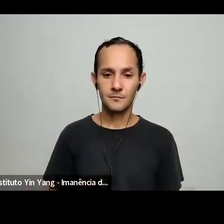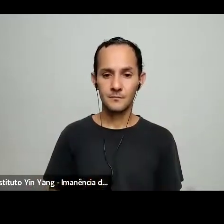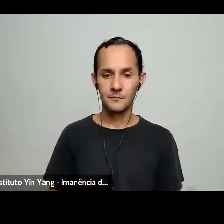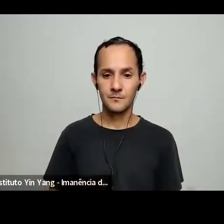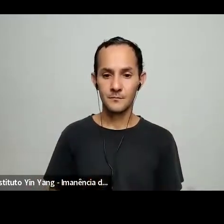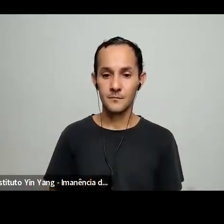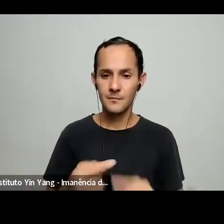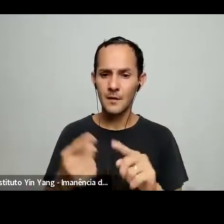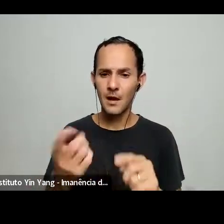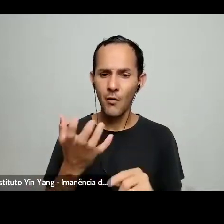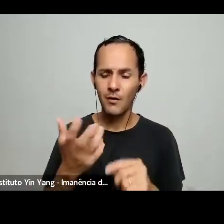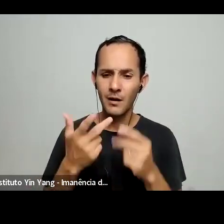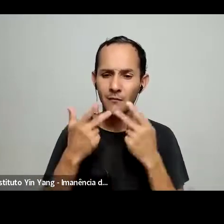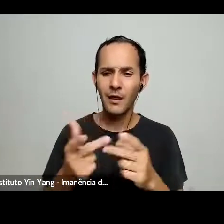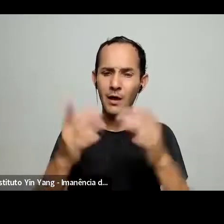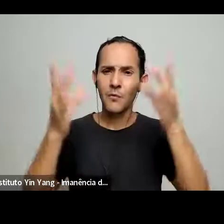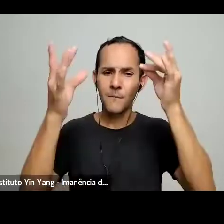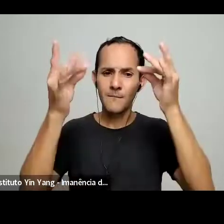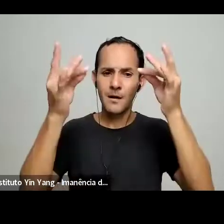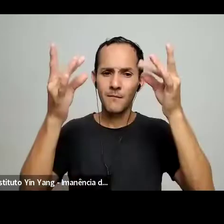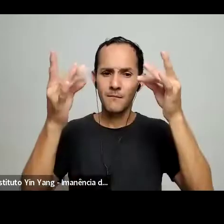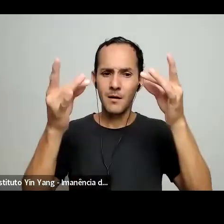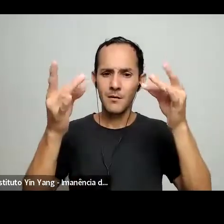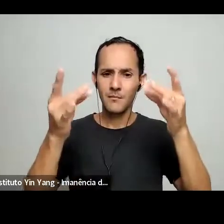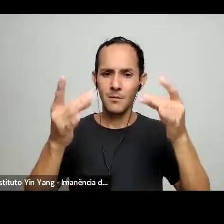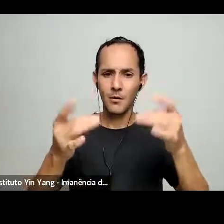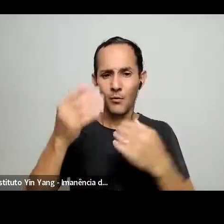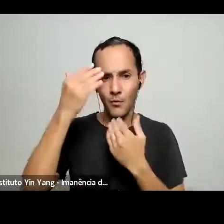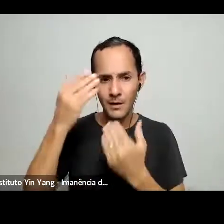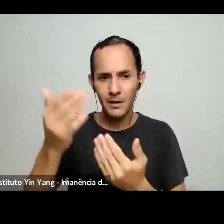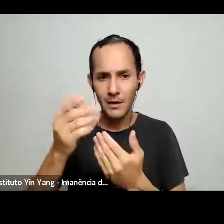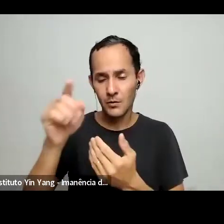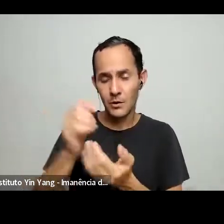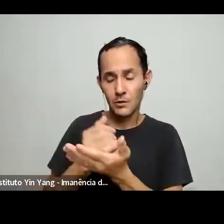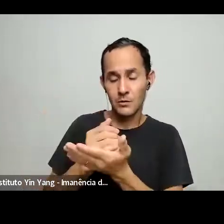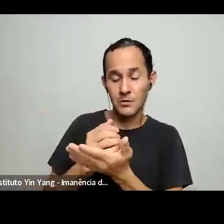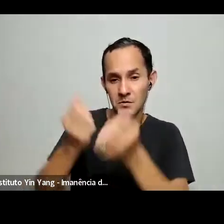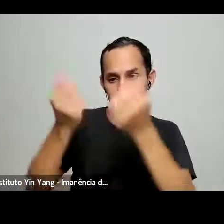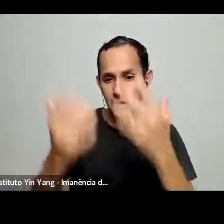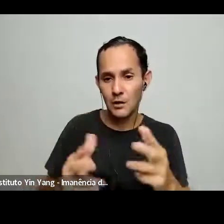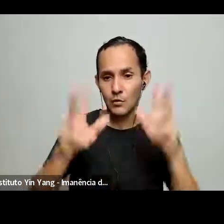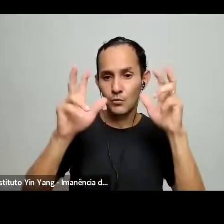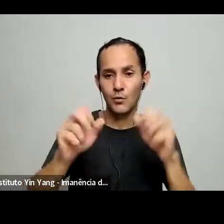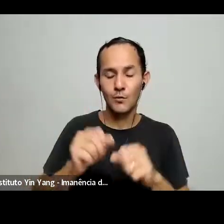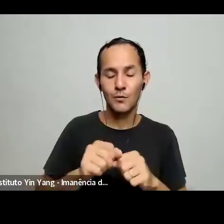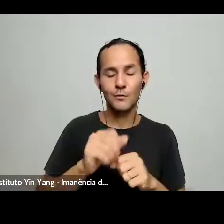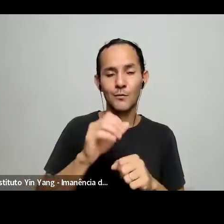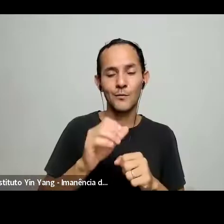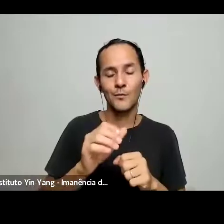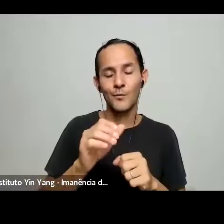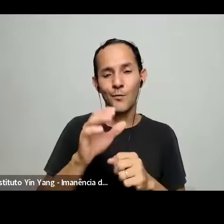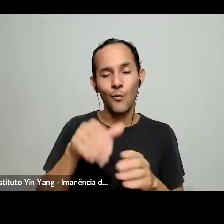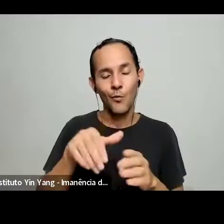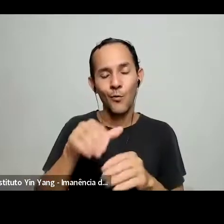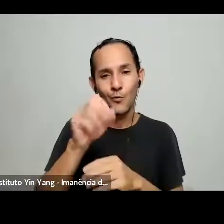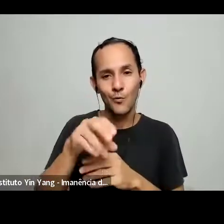Mas eu queria colocar alguns pontos aqui, né, sobre, obrigado aí pela introdução, o Consórcio Acadêmico